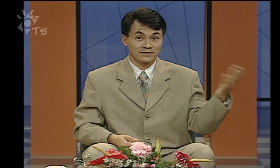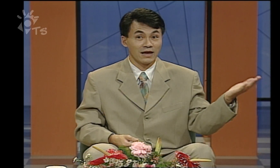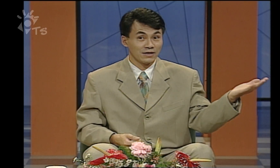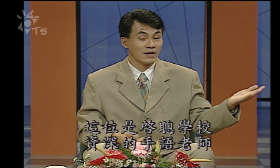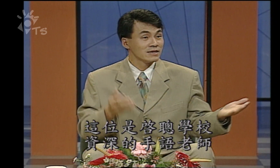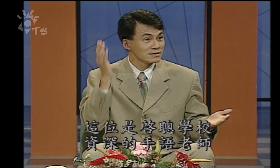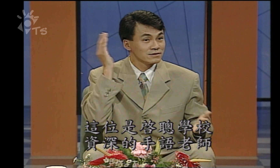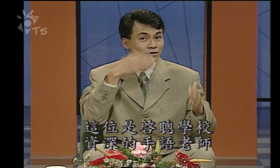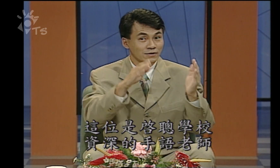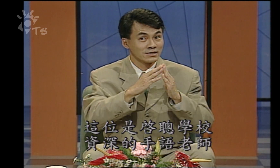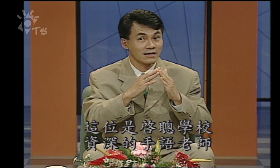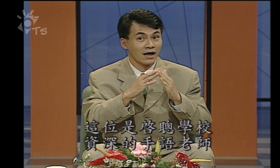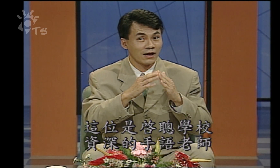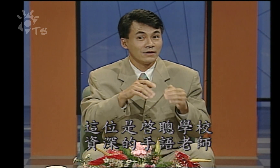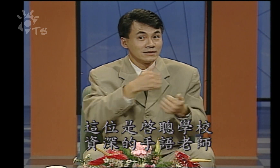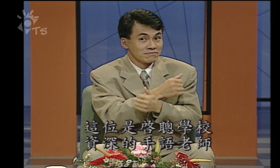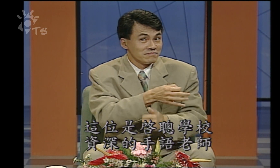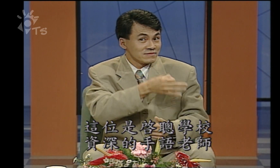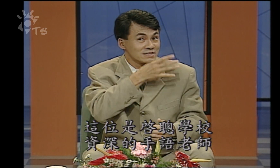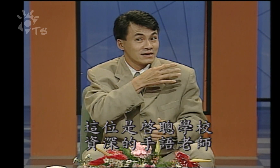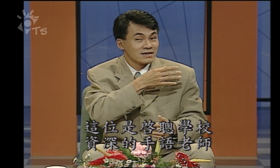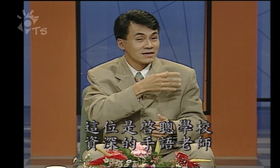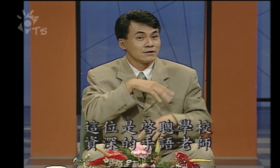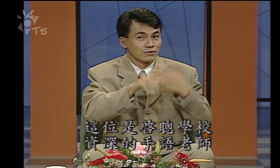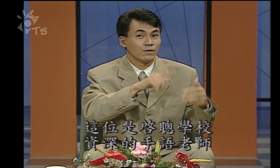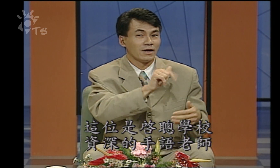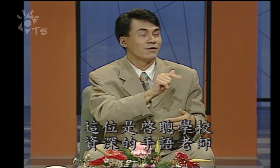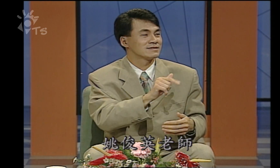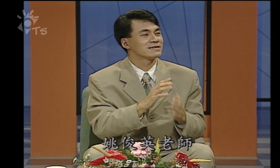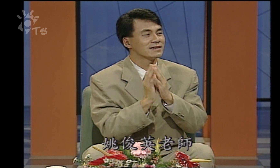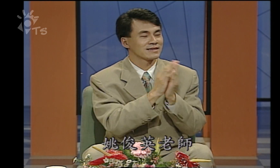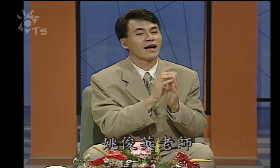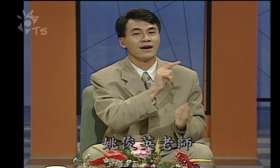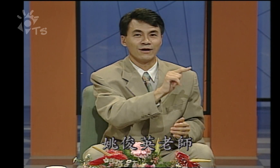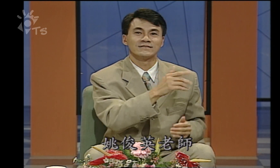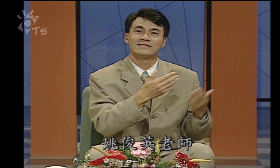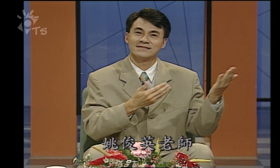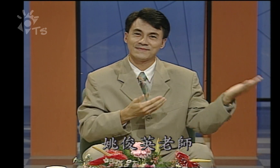这位是启聪学校资深的手语老师姚俊英老师。